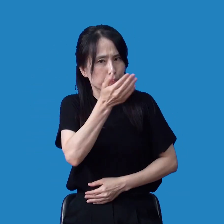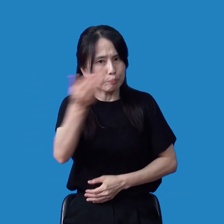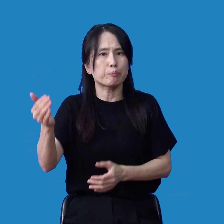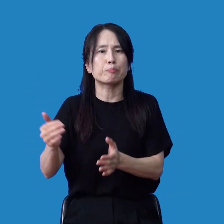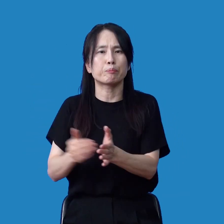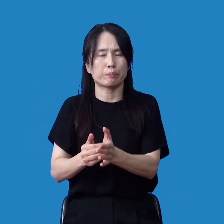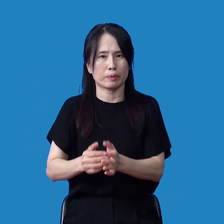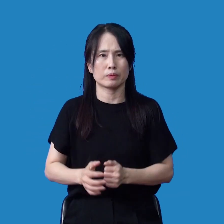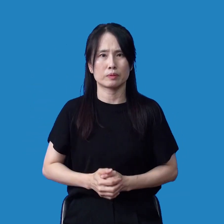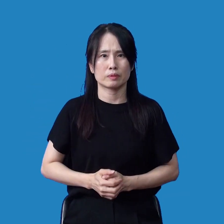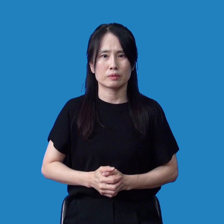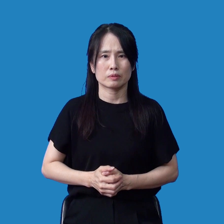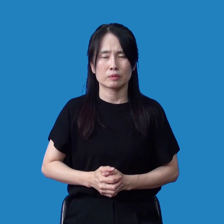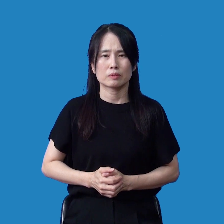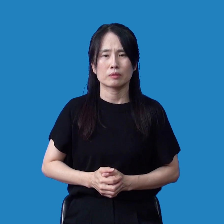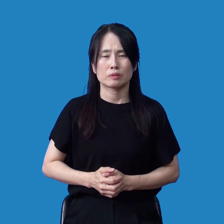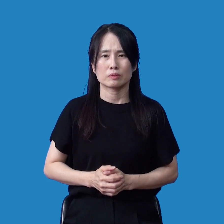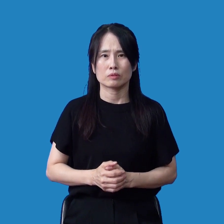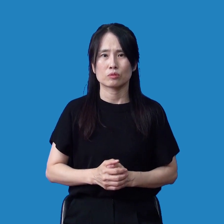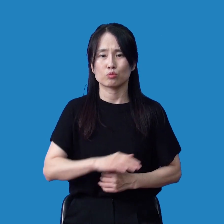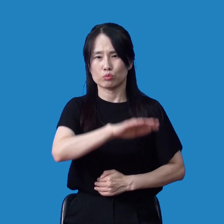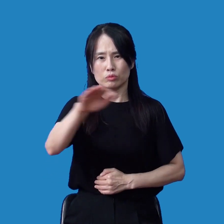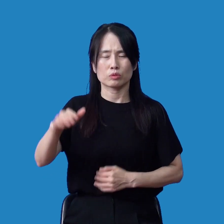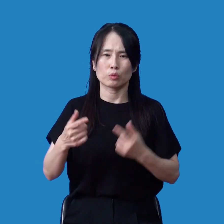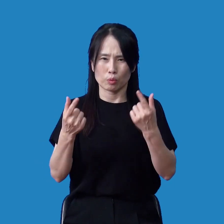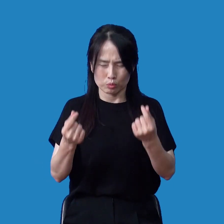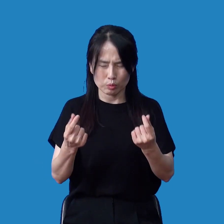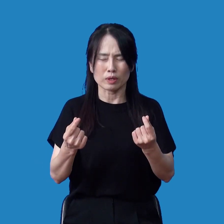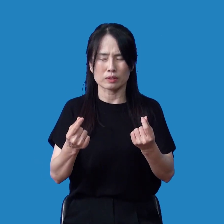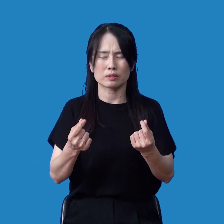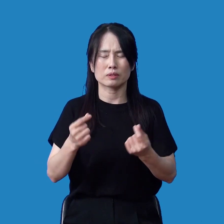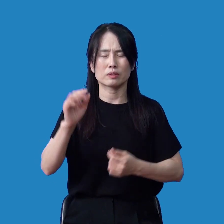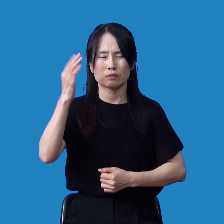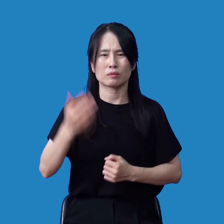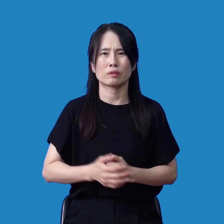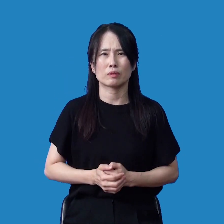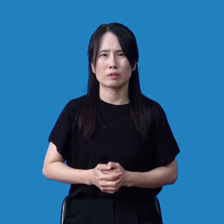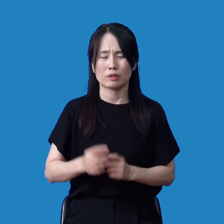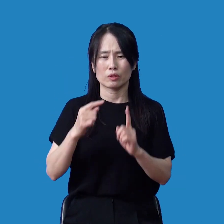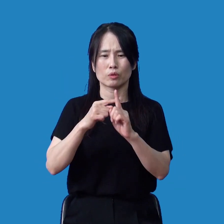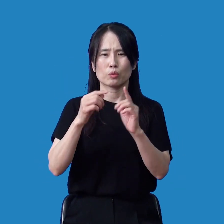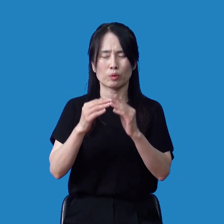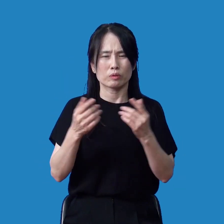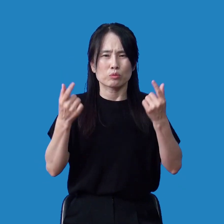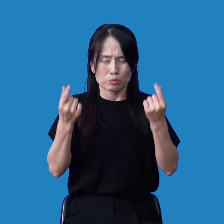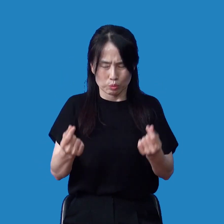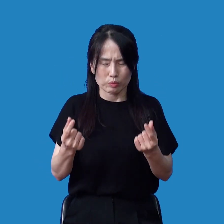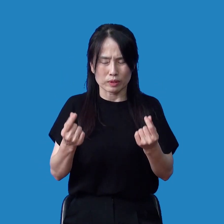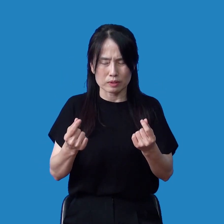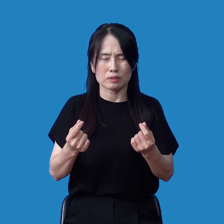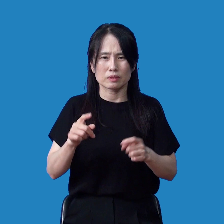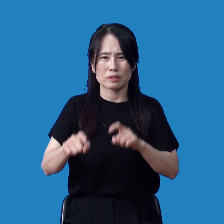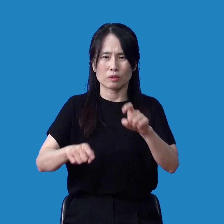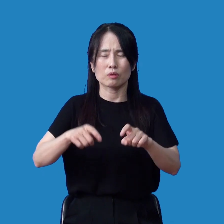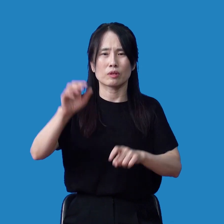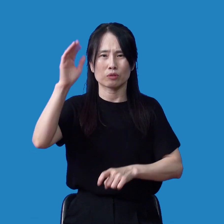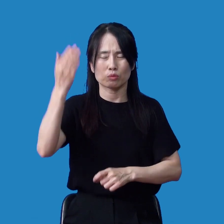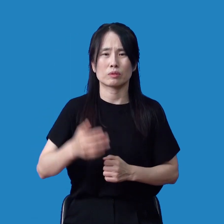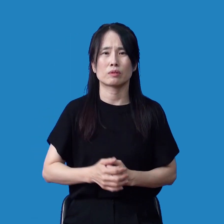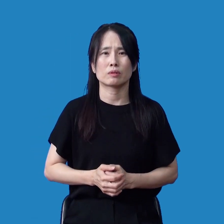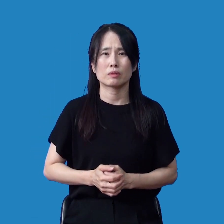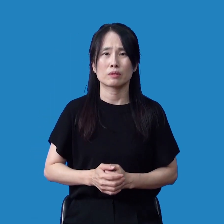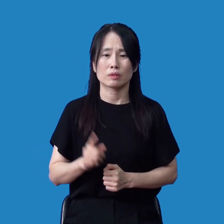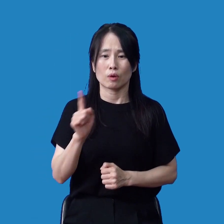그것이 우리가 걸어가야 할 길입니다. 교회가 걸어가야 할 길입니다. 어떤 책 제목을